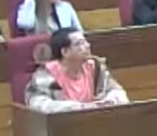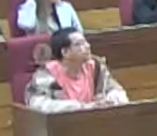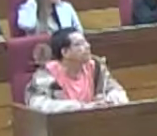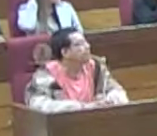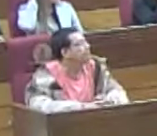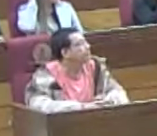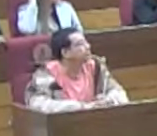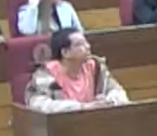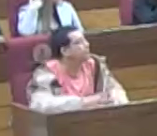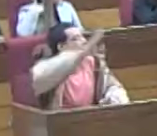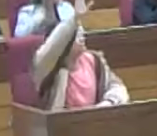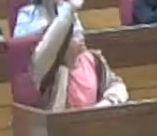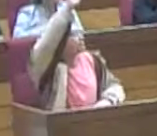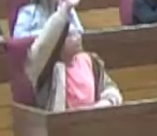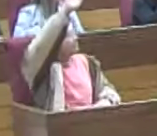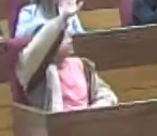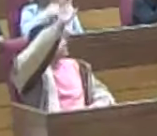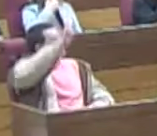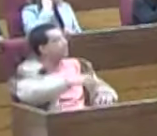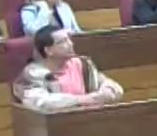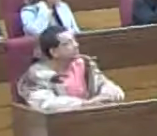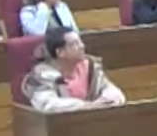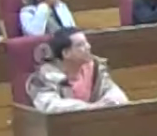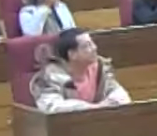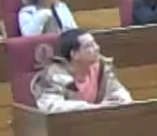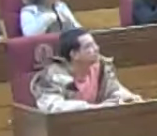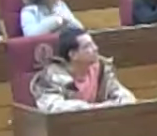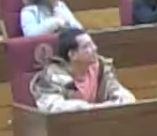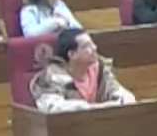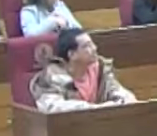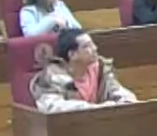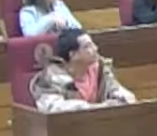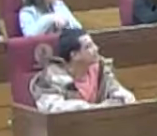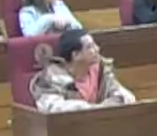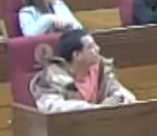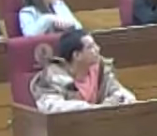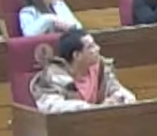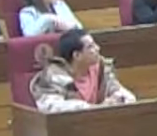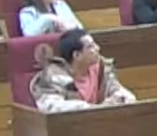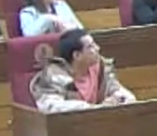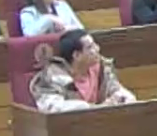y quiere dar uso de palabra? ¿Habla ahora Calle para Siempre?